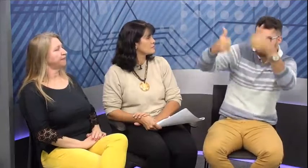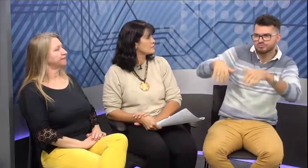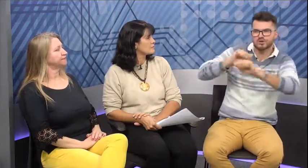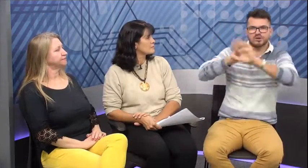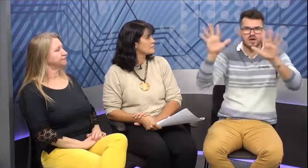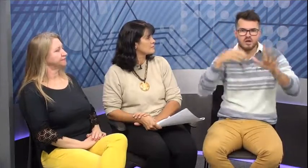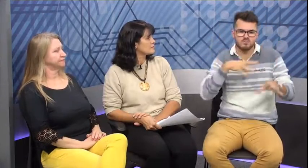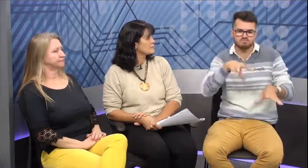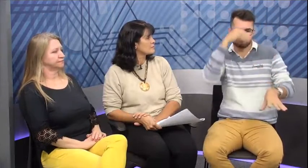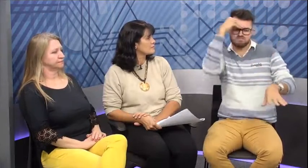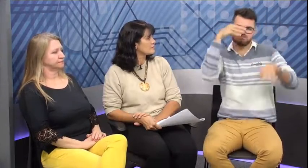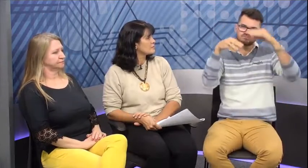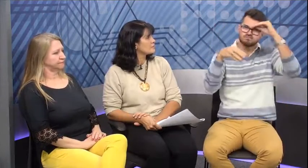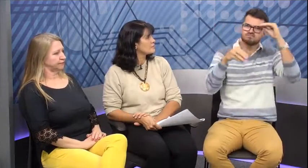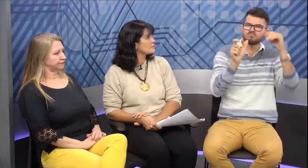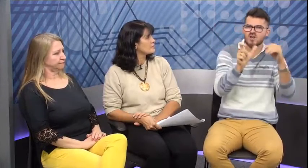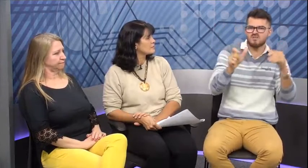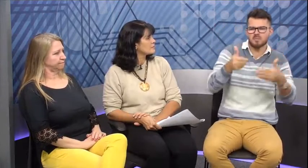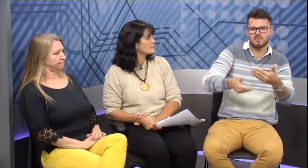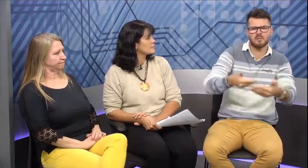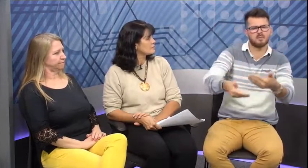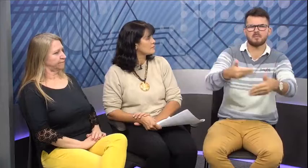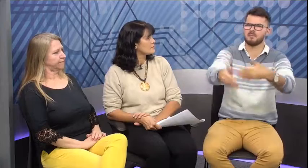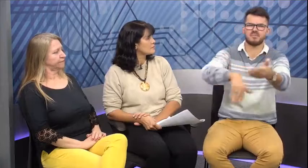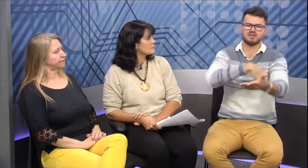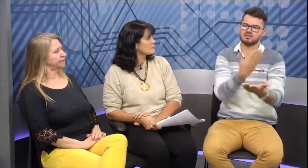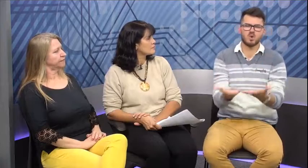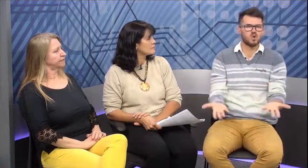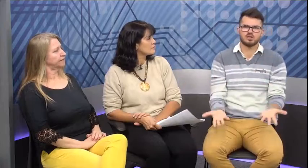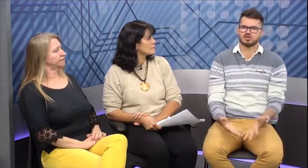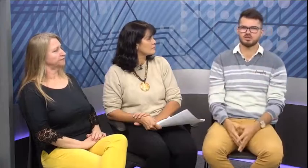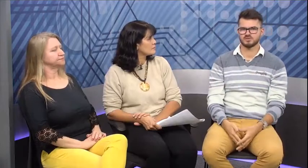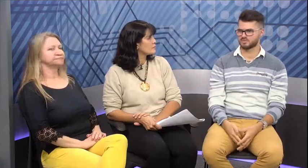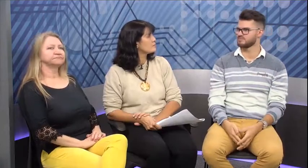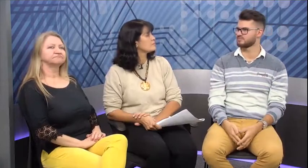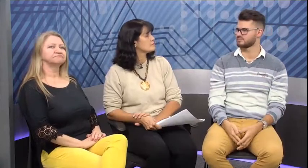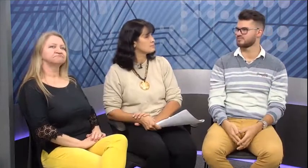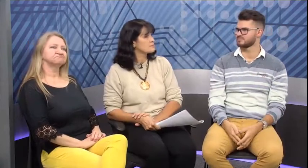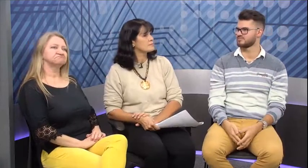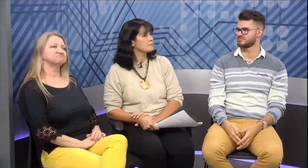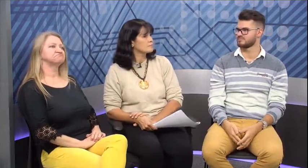fazer leituras de artigo, eu preciso fazer, né, me apropriar de outros conteúdos também, isso é